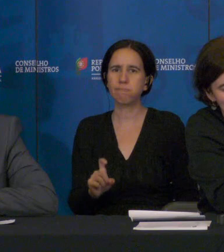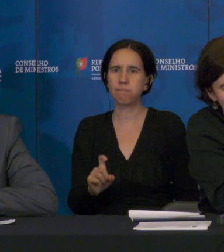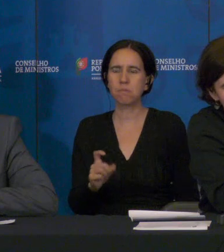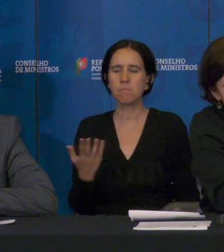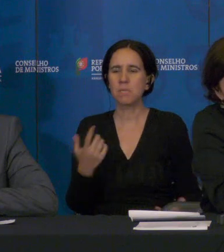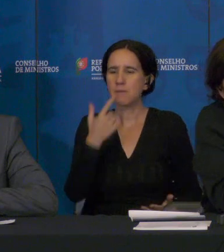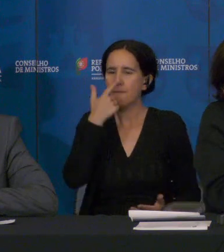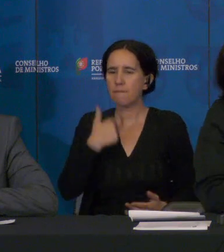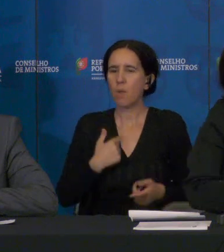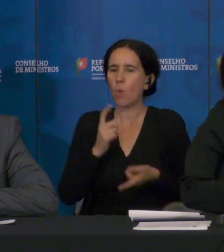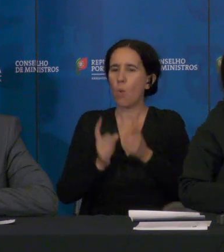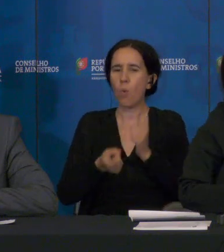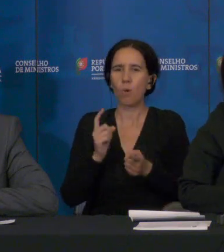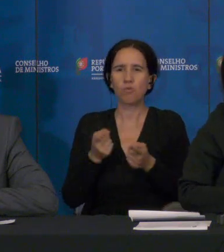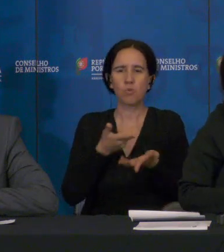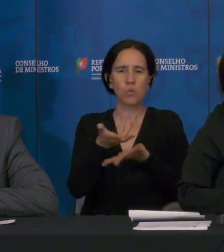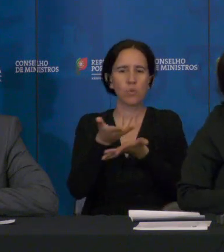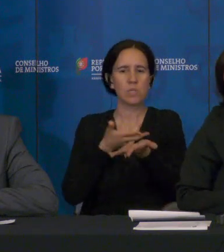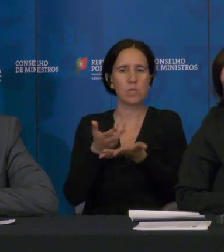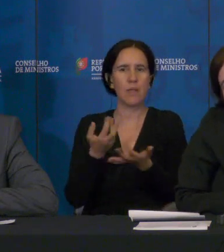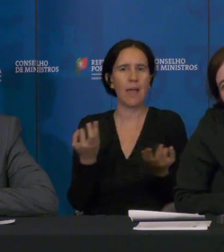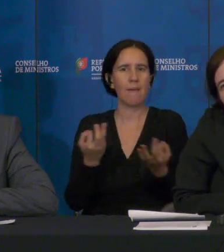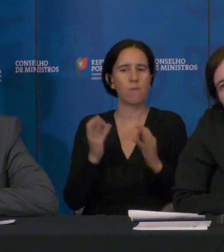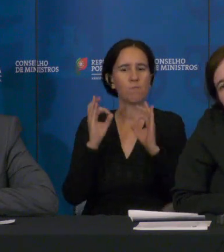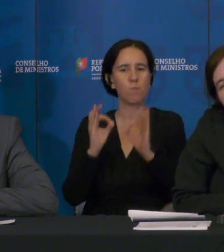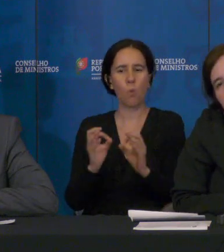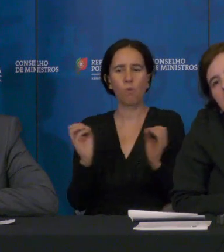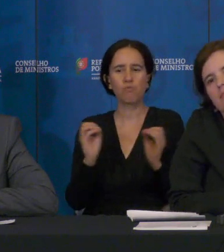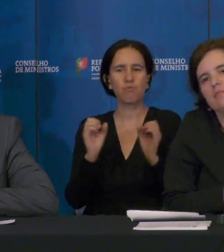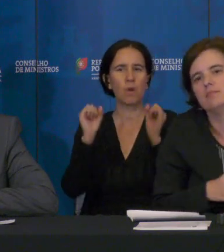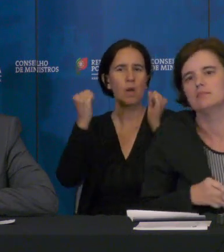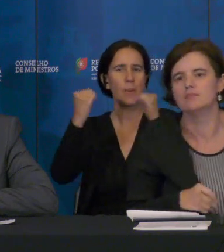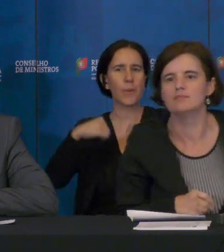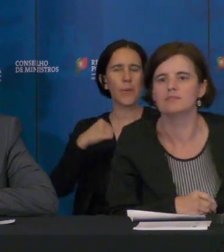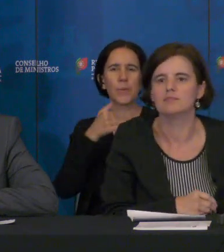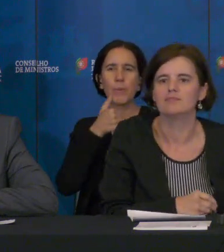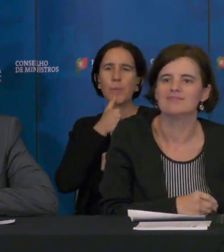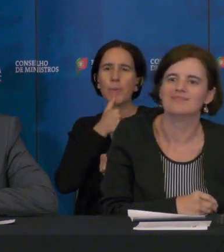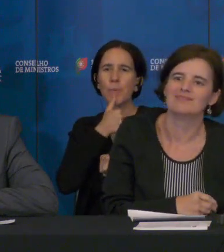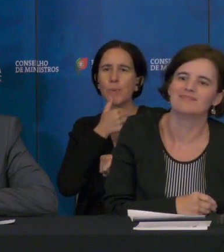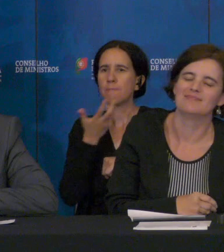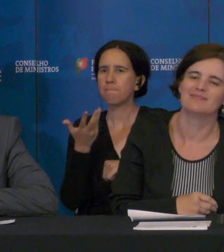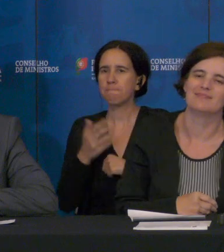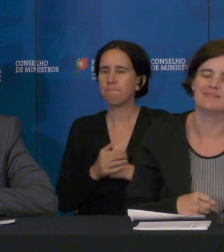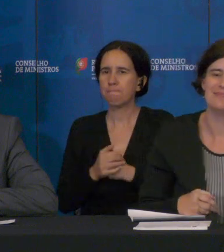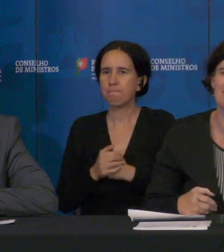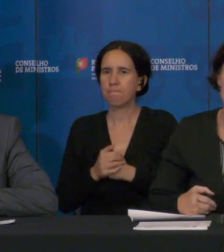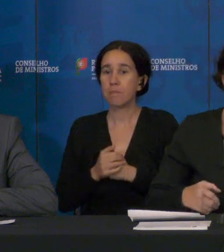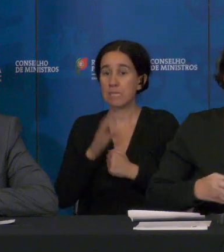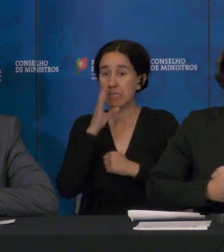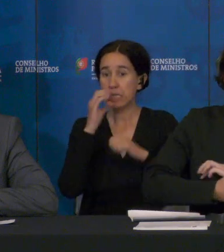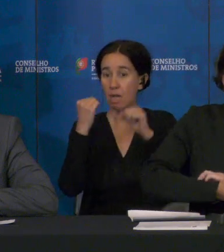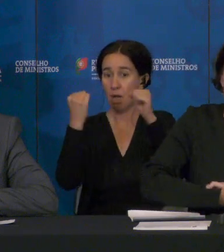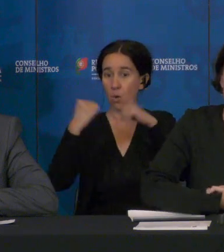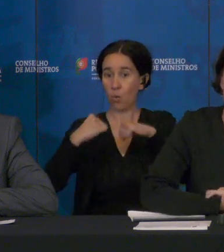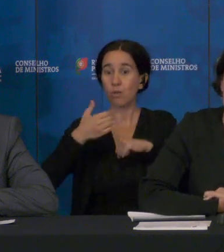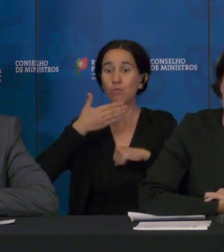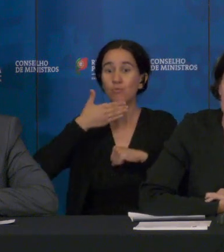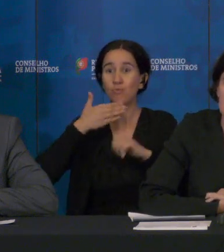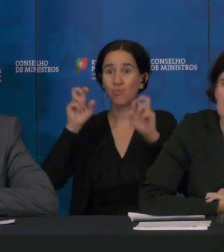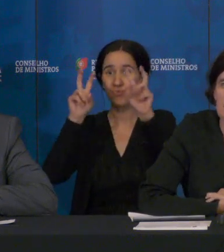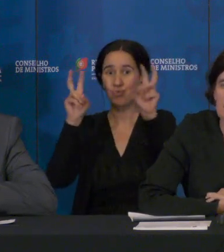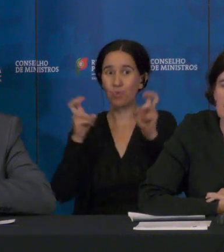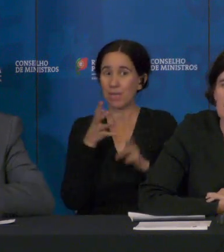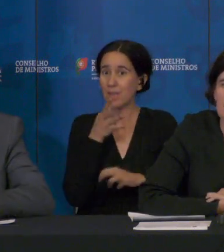falhar nestas negociações para que não se feche um acordo definitivo? Se esse acordo de princípio que